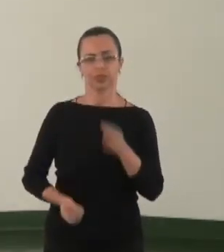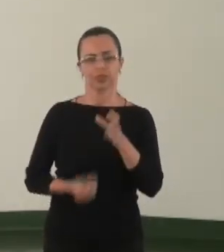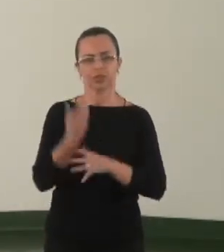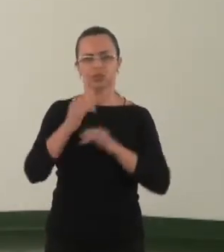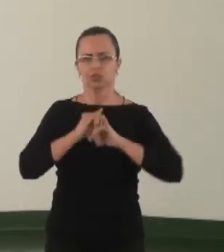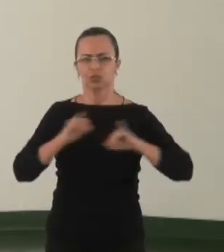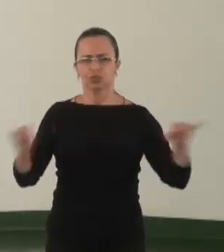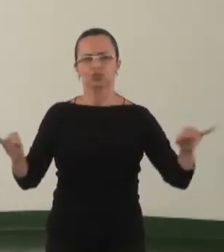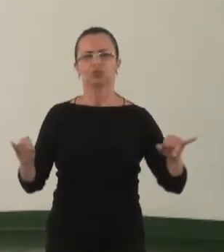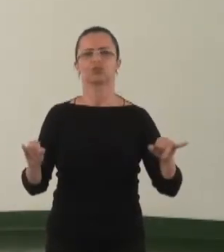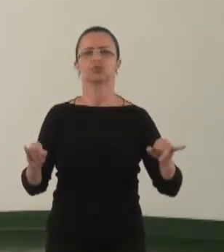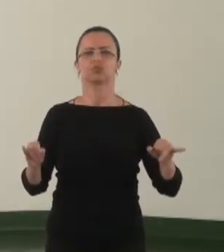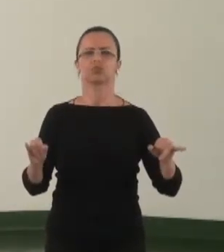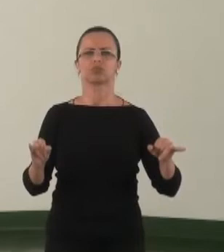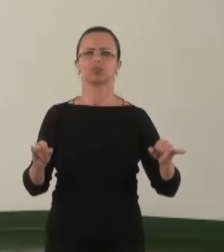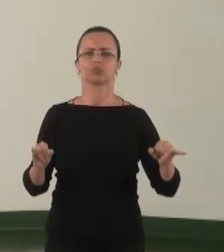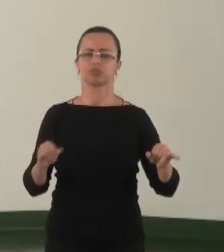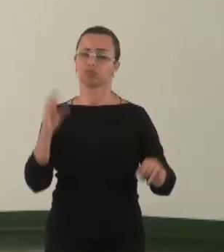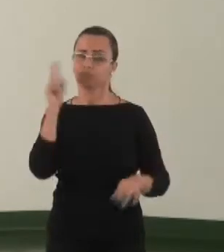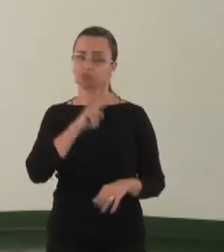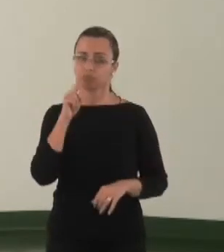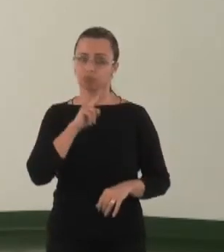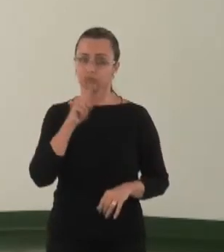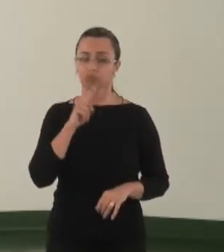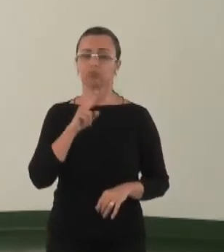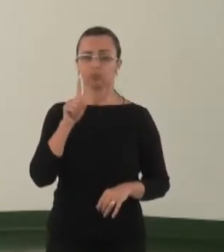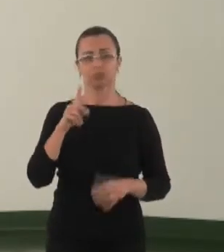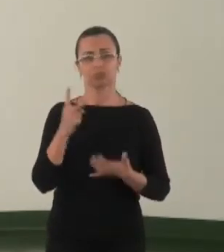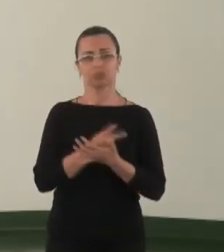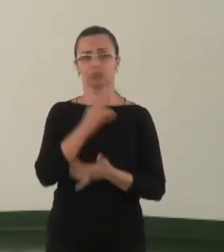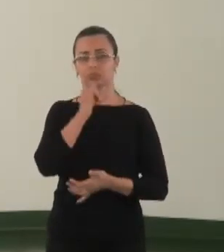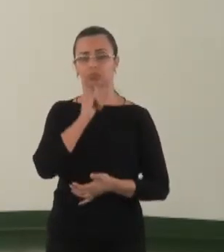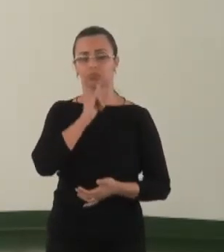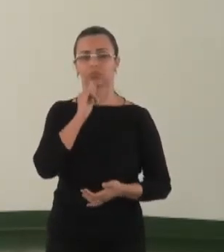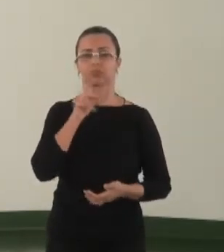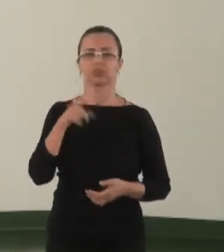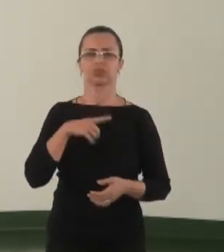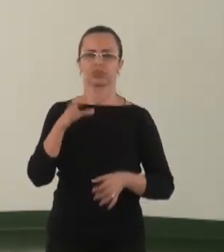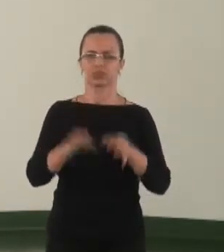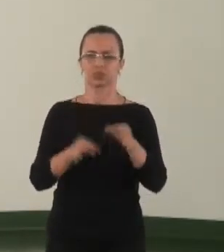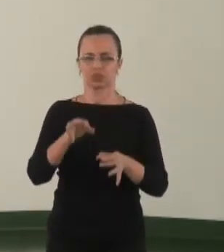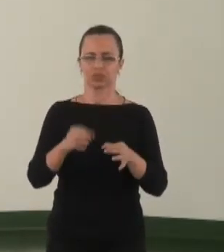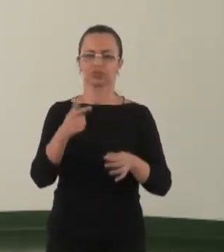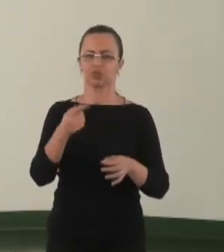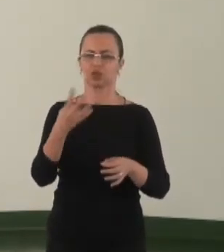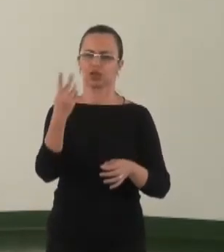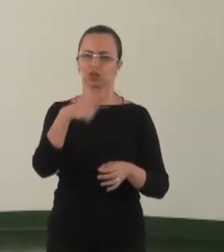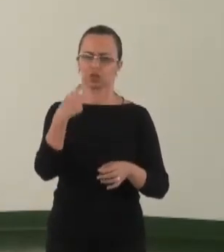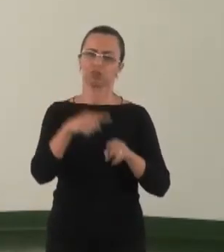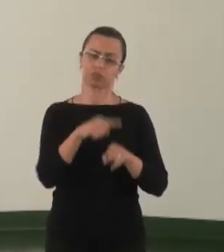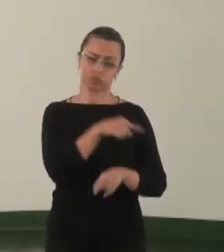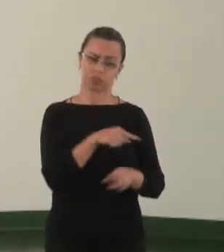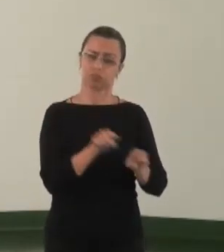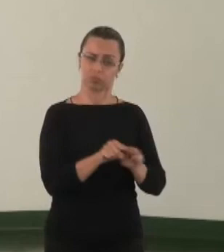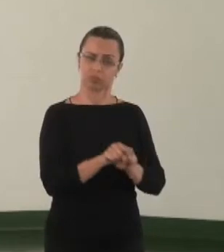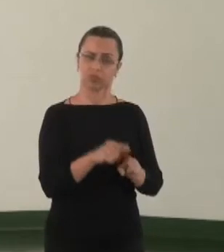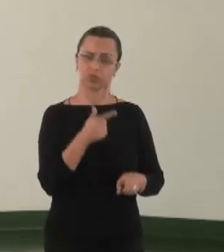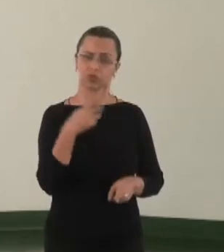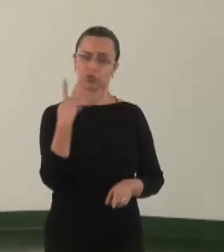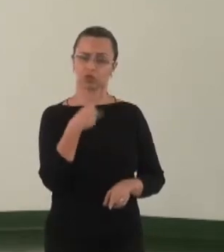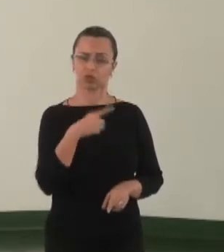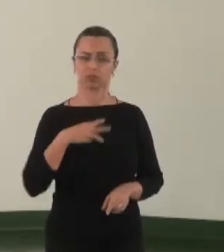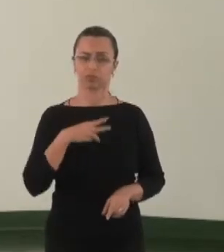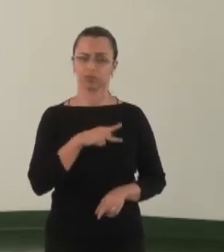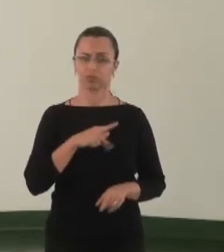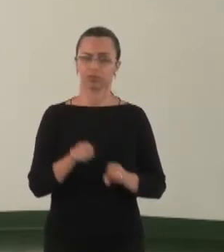mecanismos para atendimentos de emergência, como já acontece, por exemplo, nos plantões judiciários, mas que podem ser ampliadas pelo MP. Acompanhamento dos